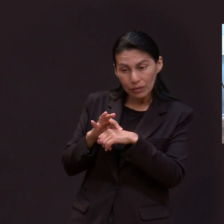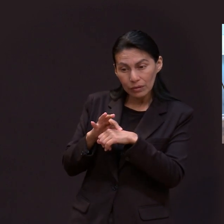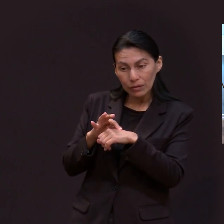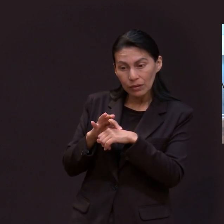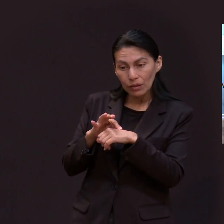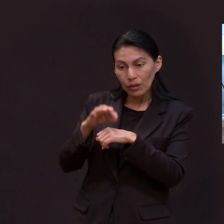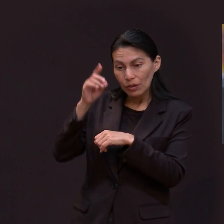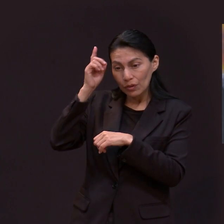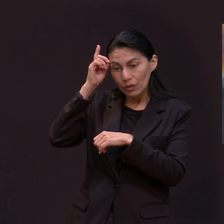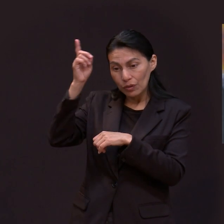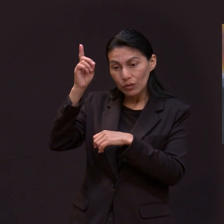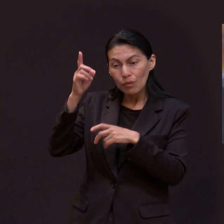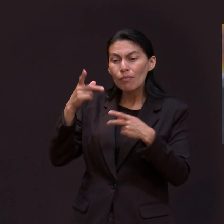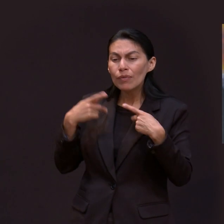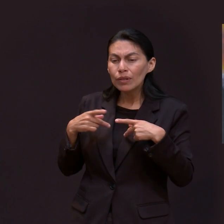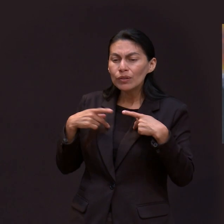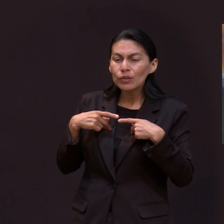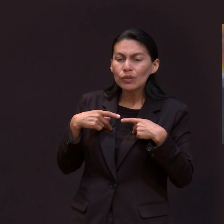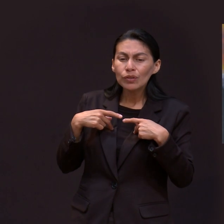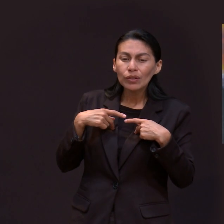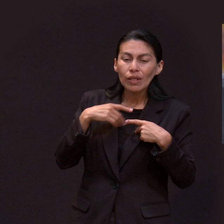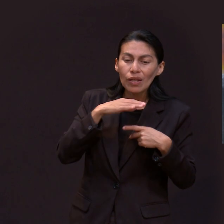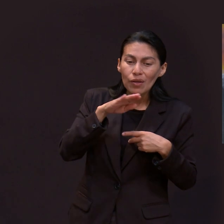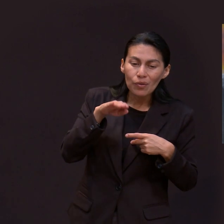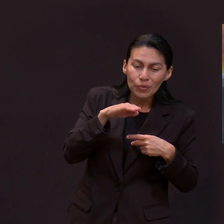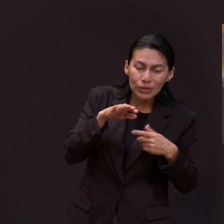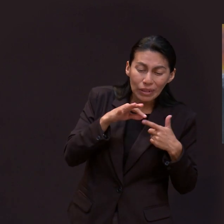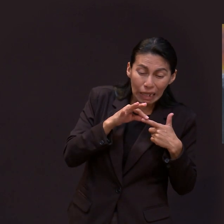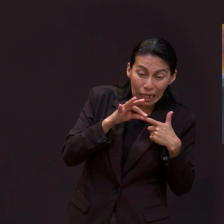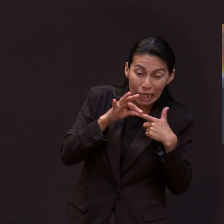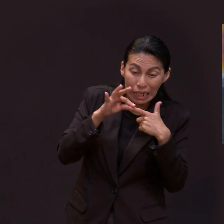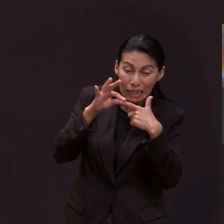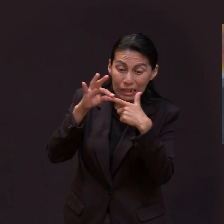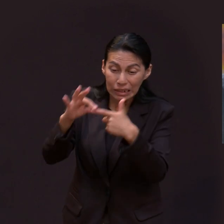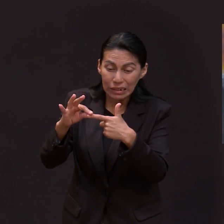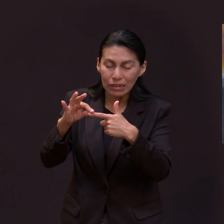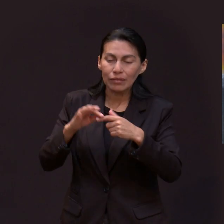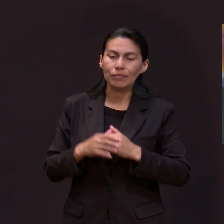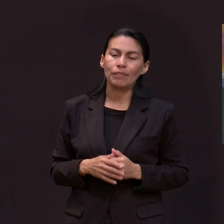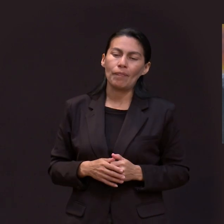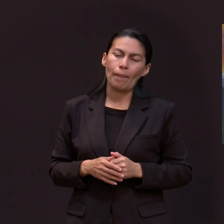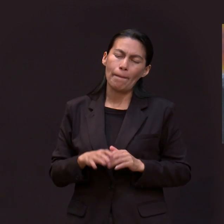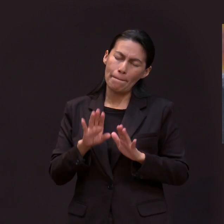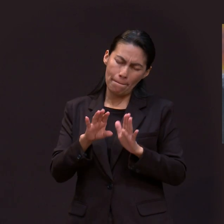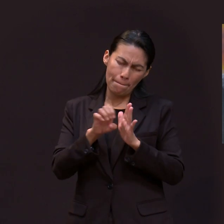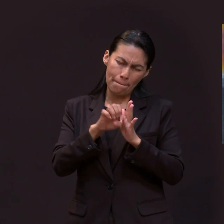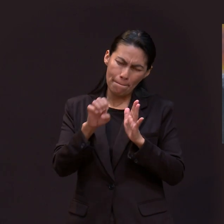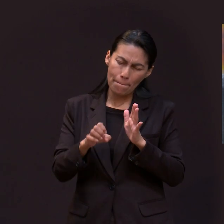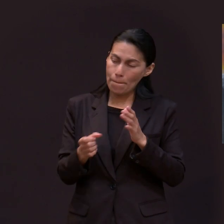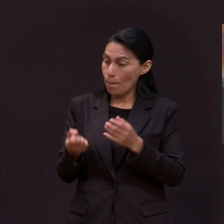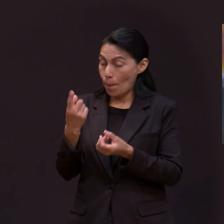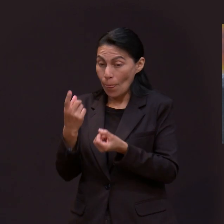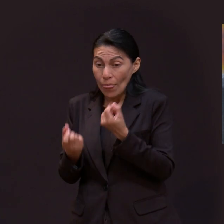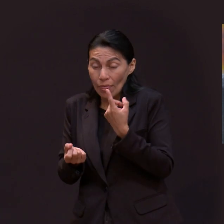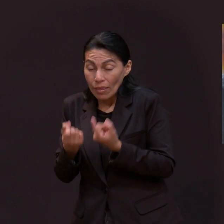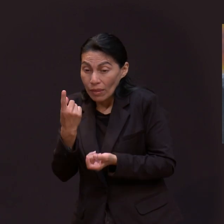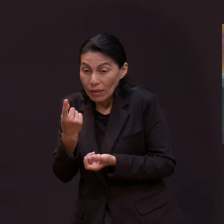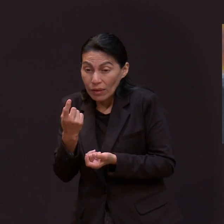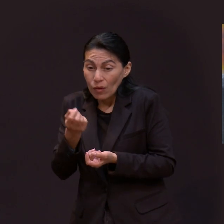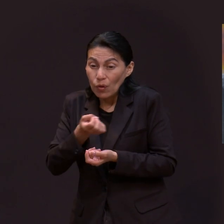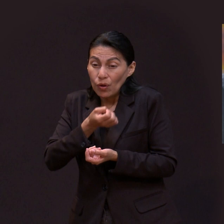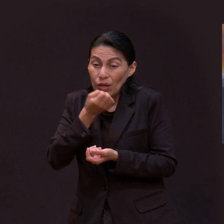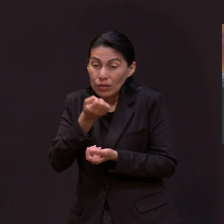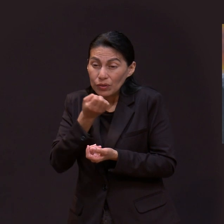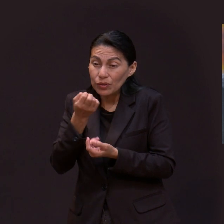visto como dios busca a las personas como las más cuando alguien necesita